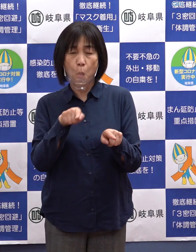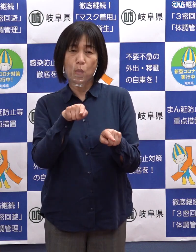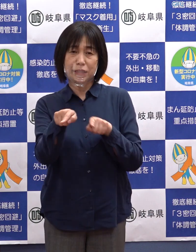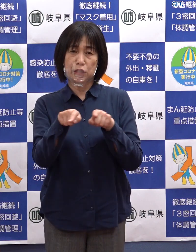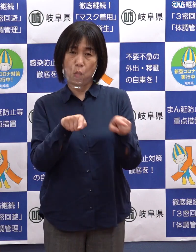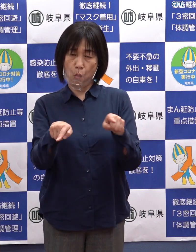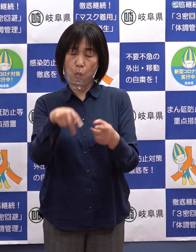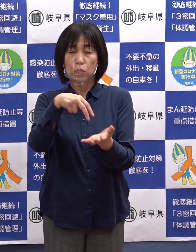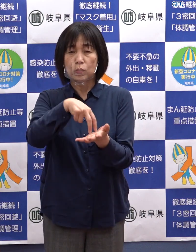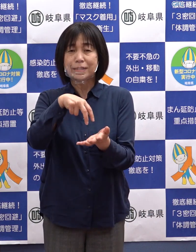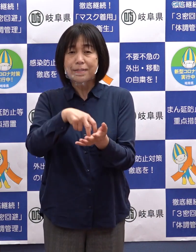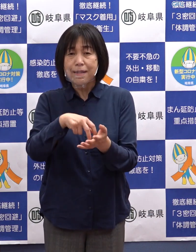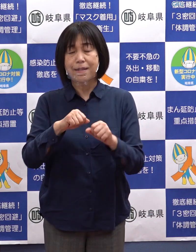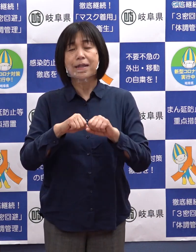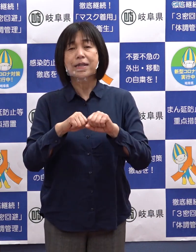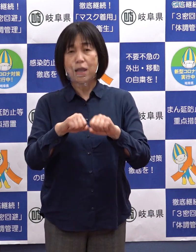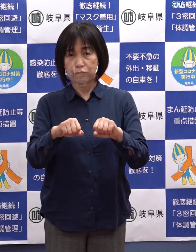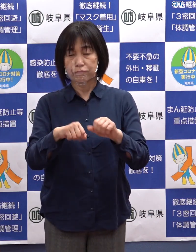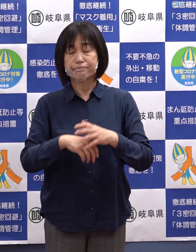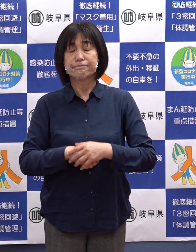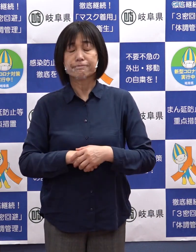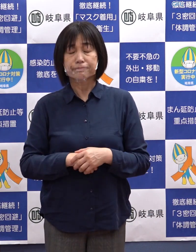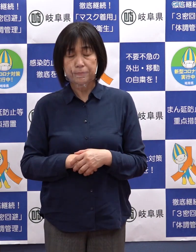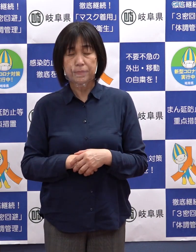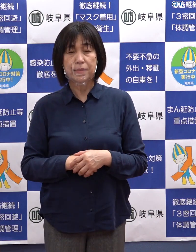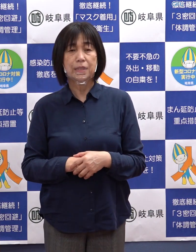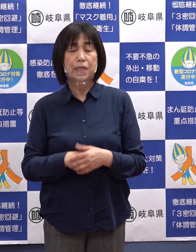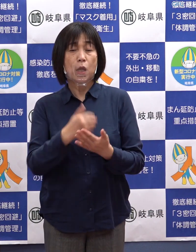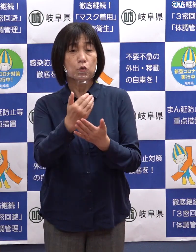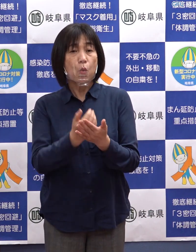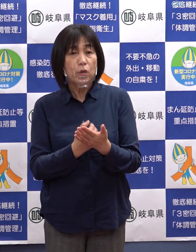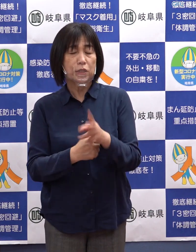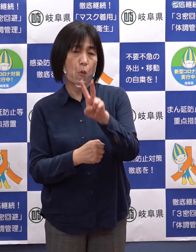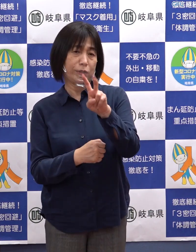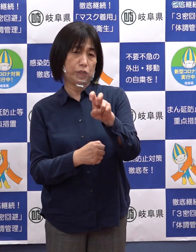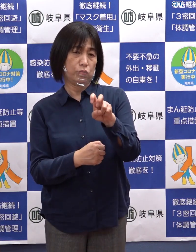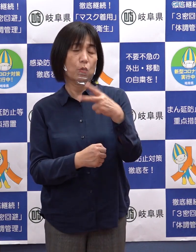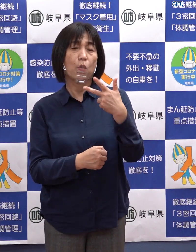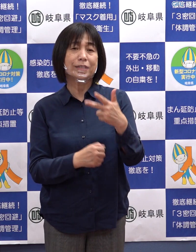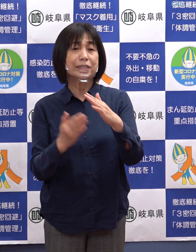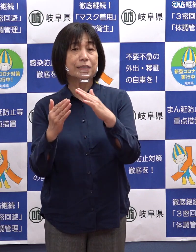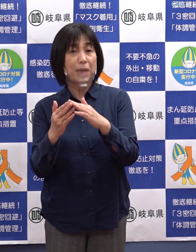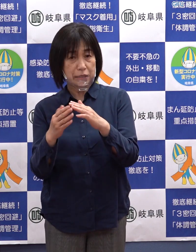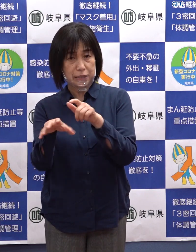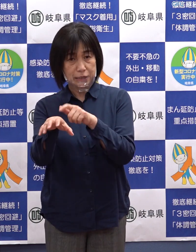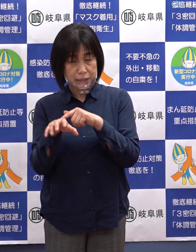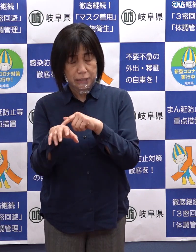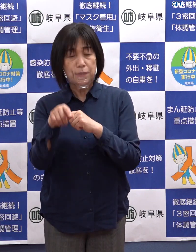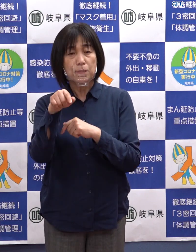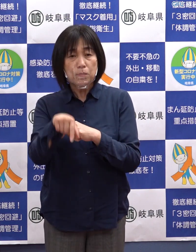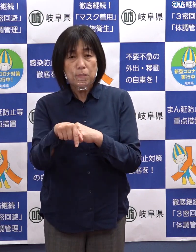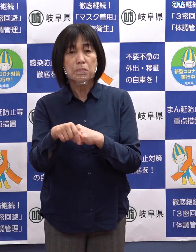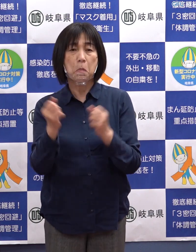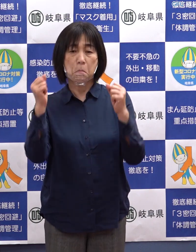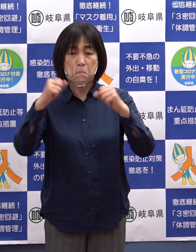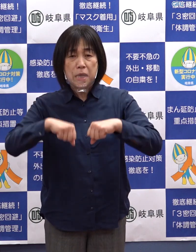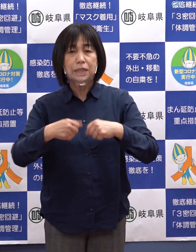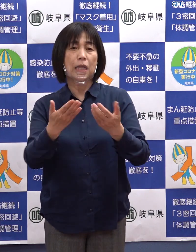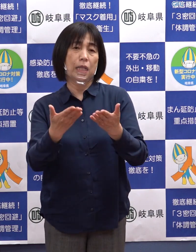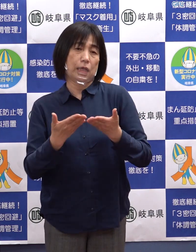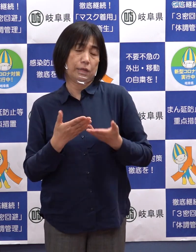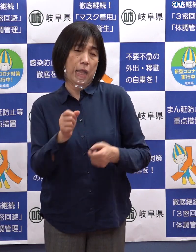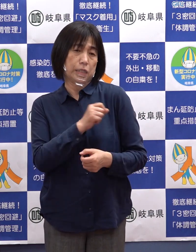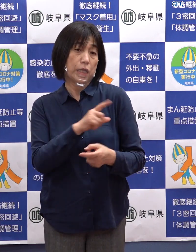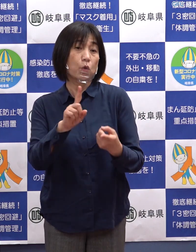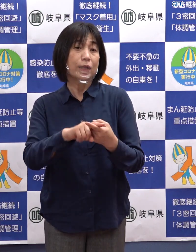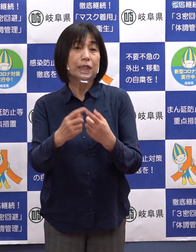で、これも20の市町村についてですね、ご了解いただいておりますので、積極的に協力していただけると思っ